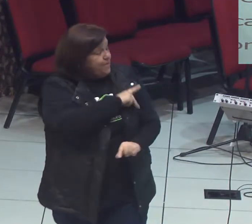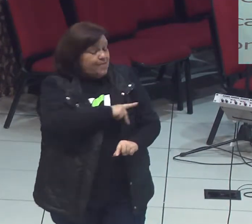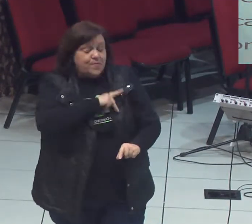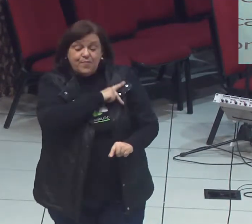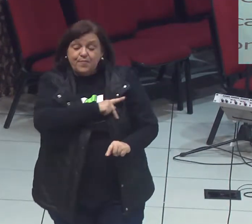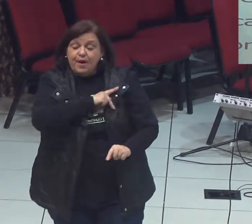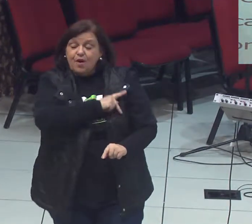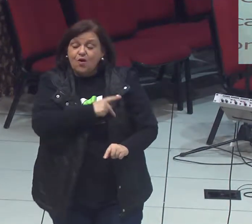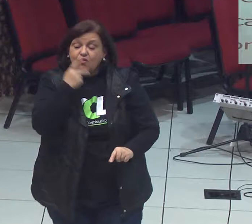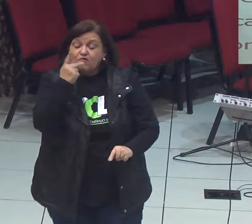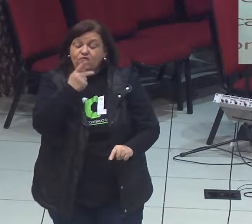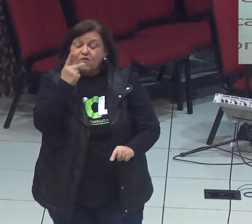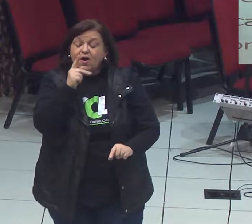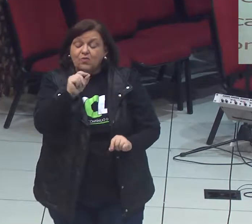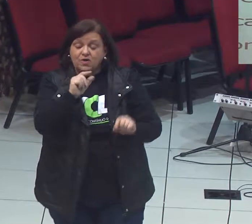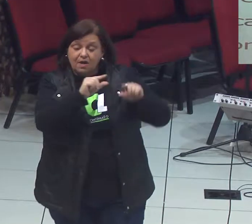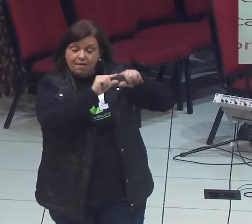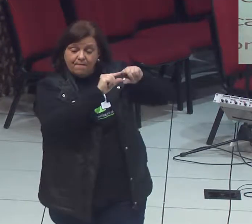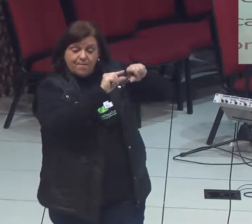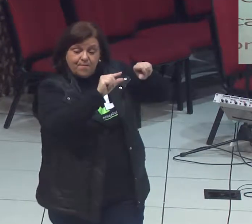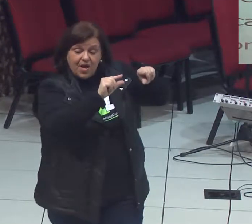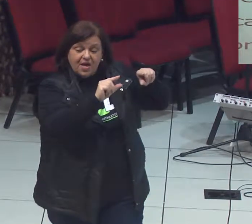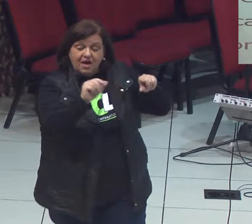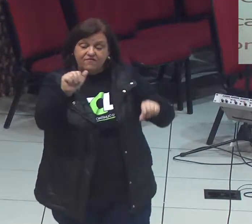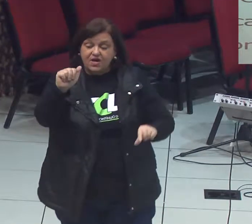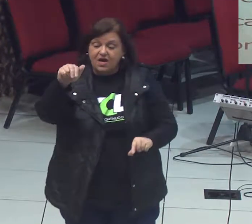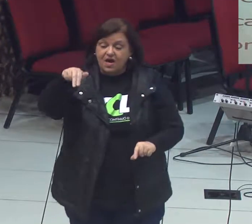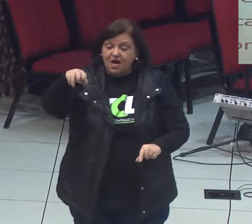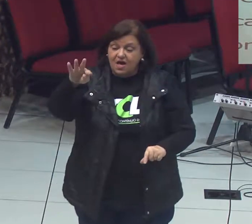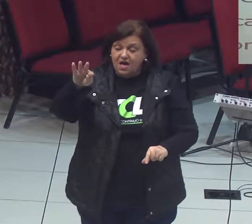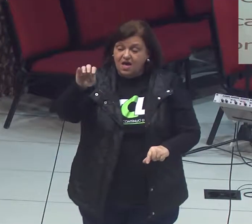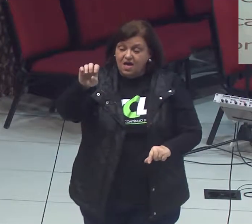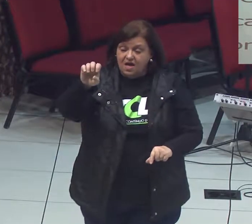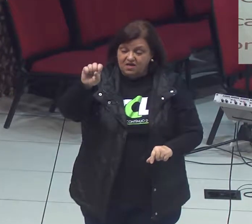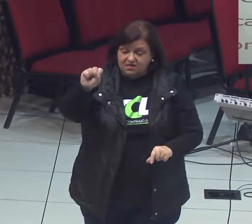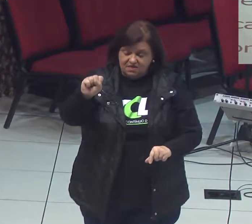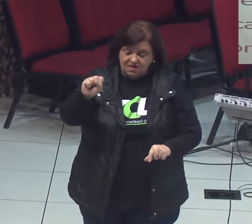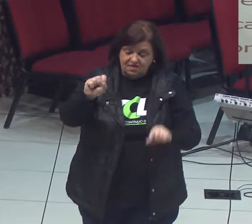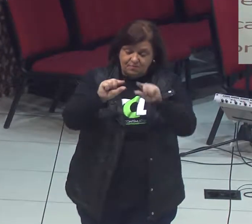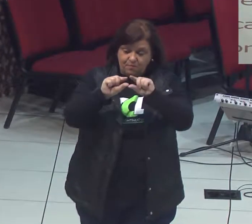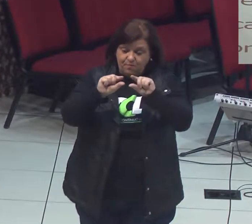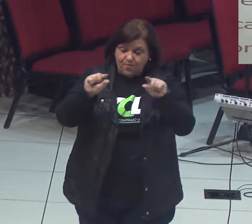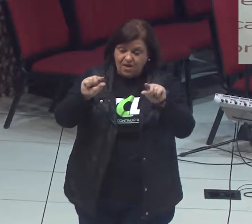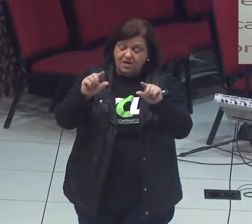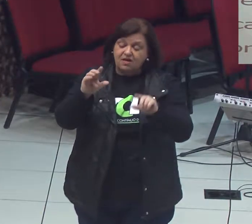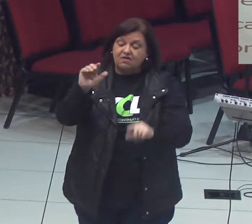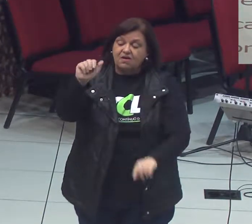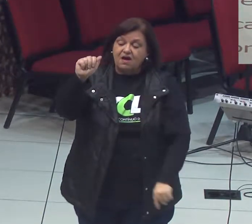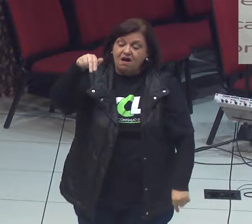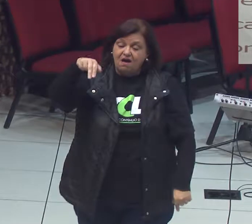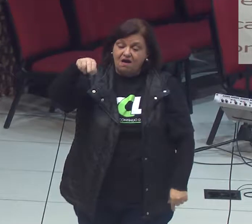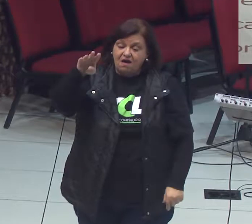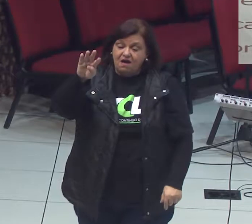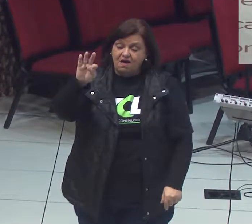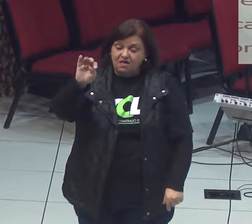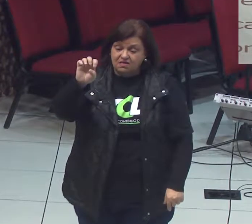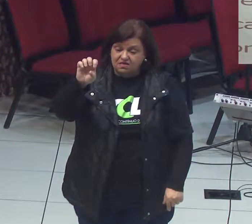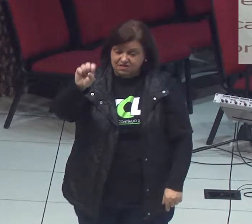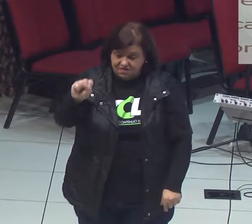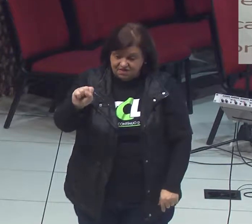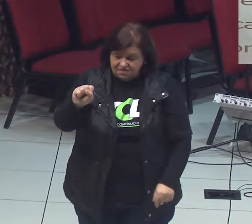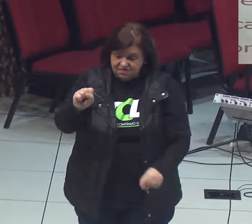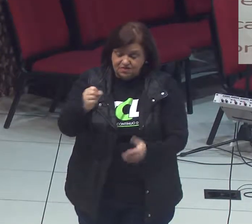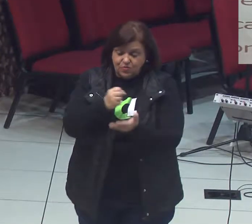faz, é a palavra que você deve colocar antes. Então Paulo diz assim: antes